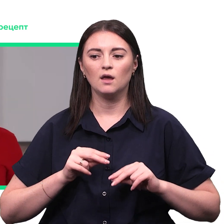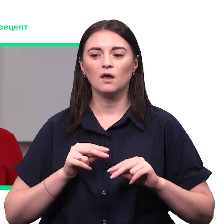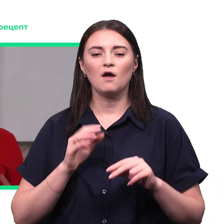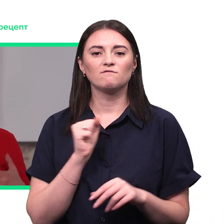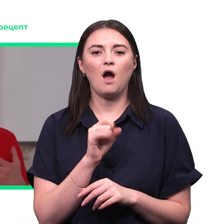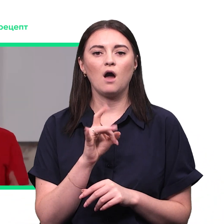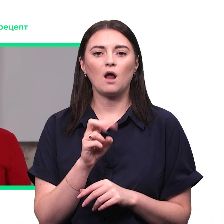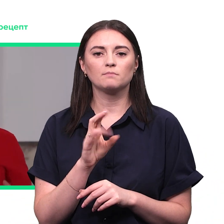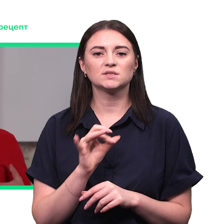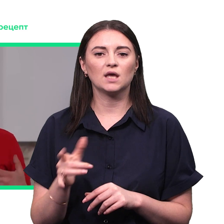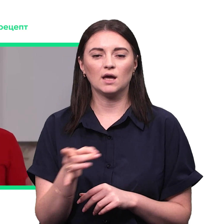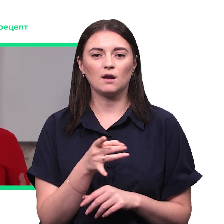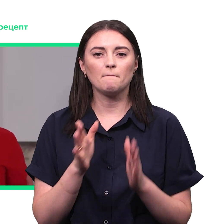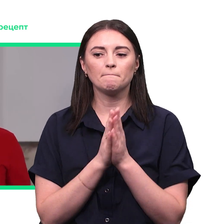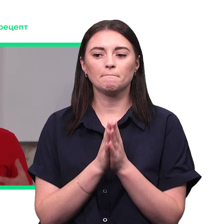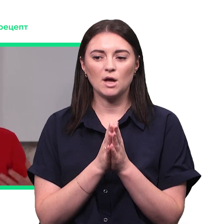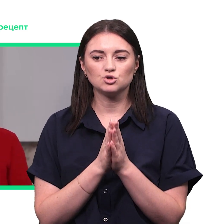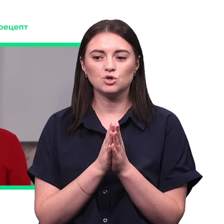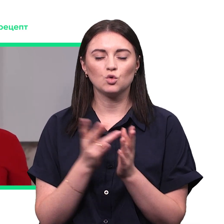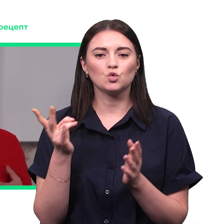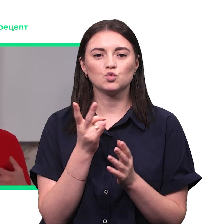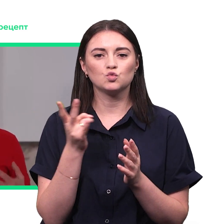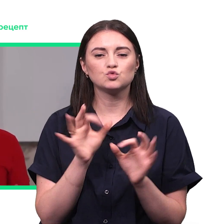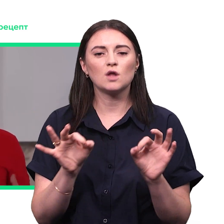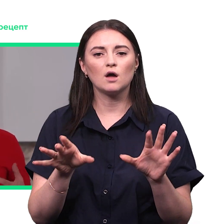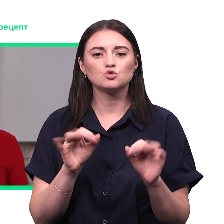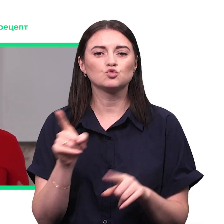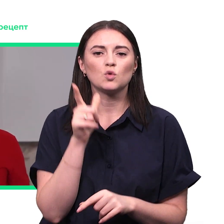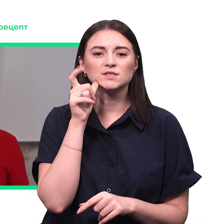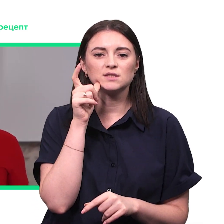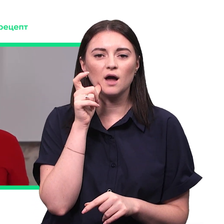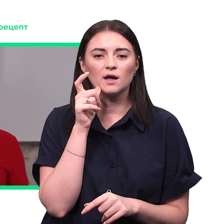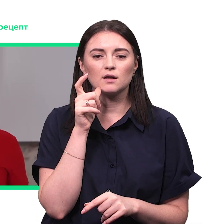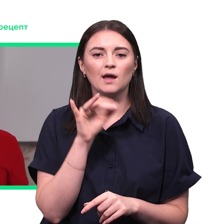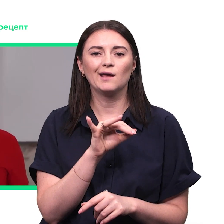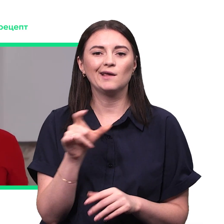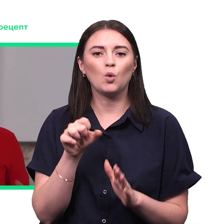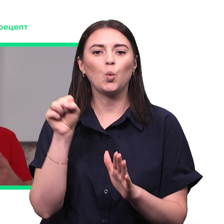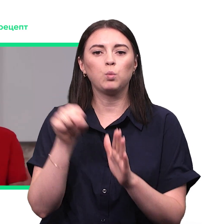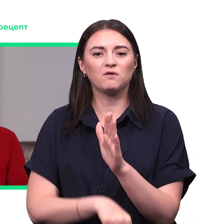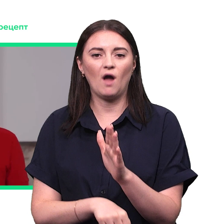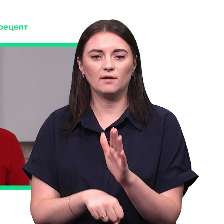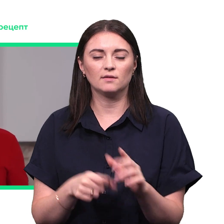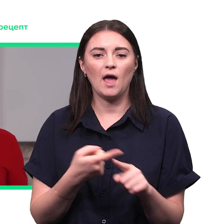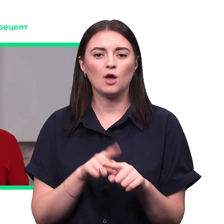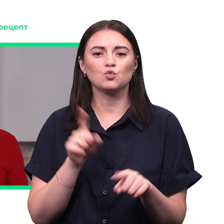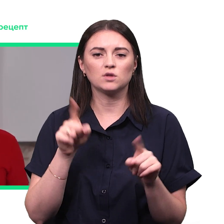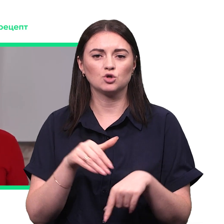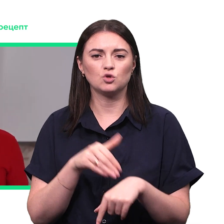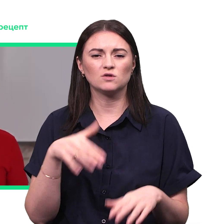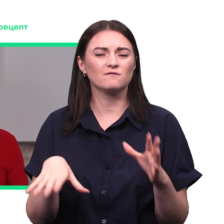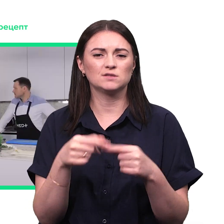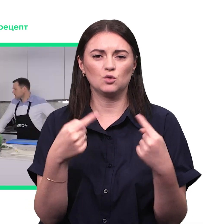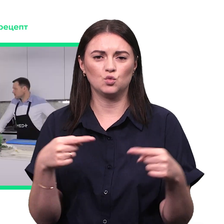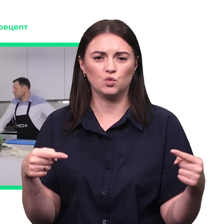арабских регионах, пожалуйста, сейте мысль о том, что сахар их убивает. Это также касается и все другие